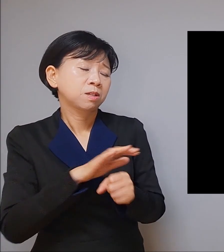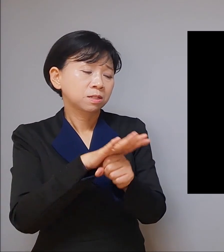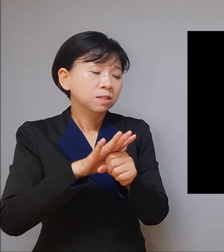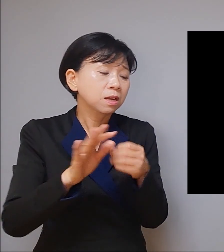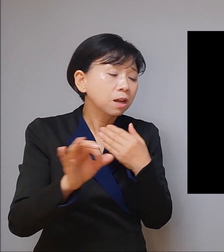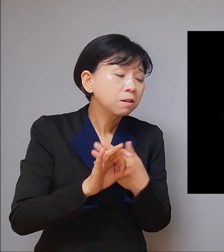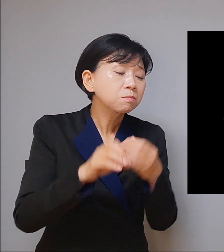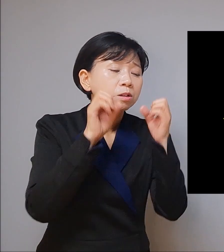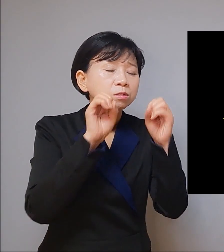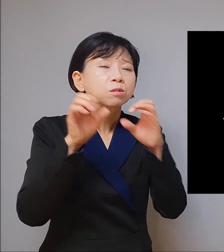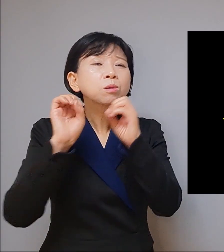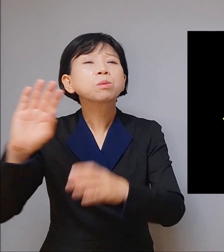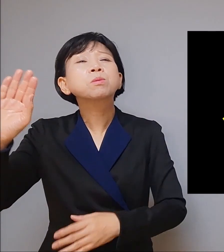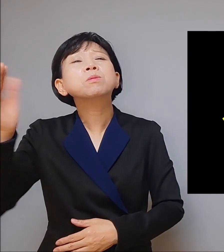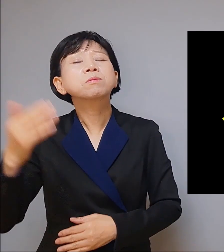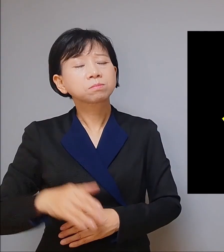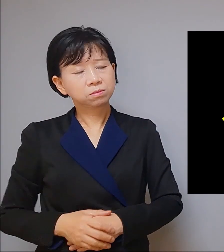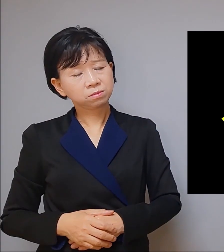사랑하면 전도합니다.